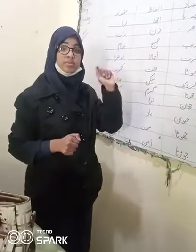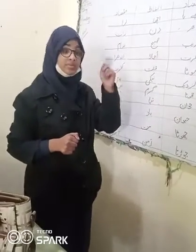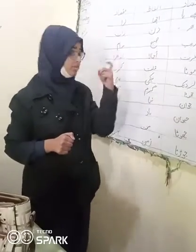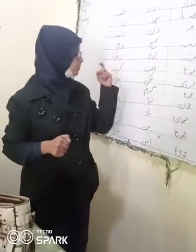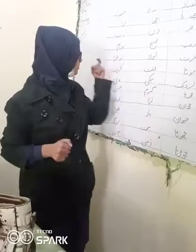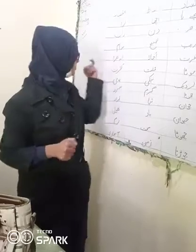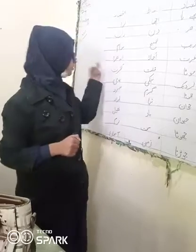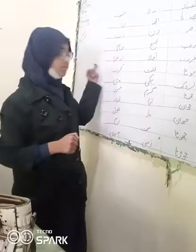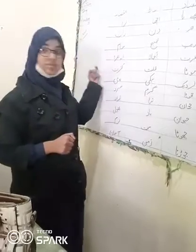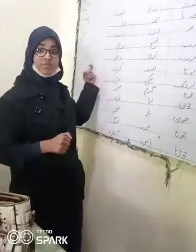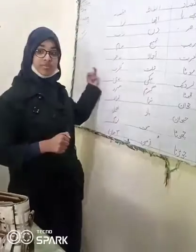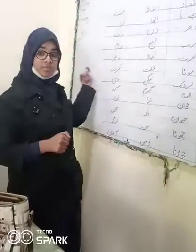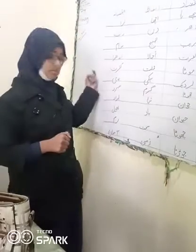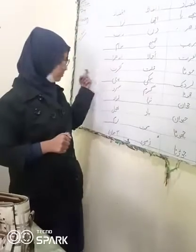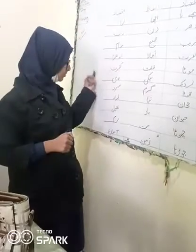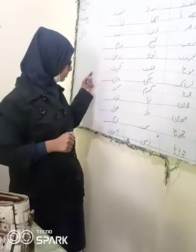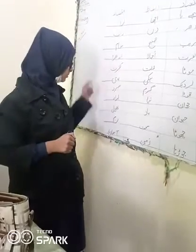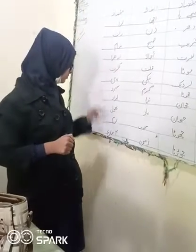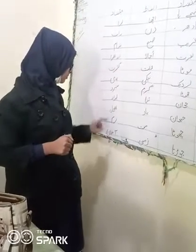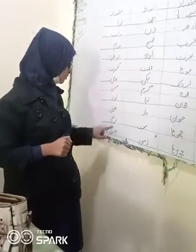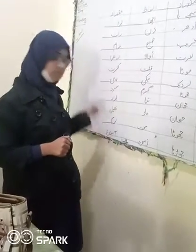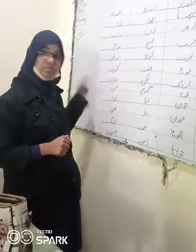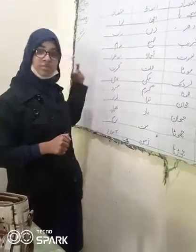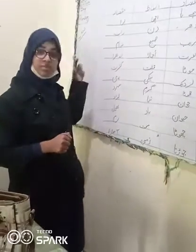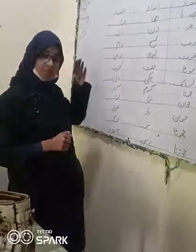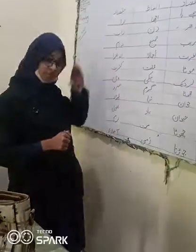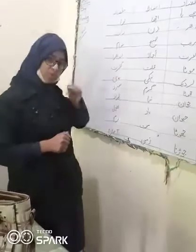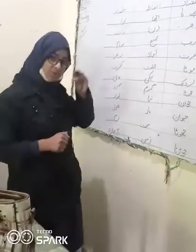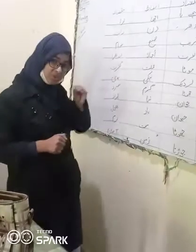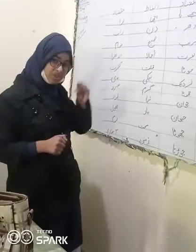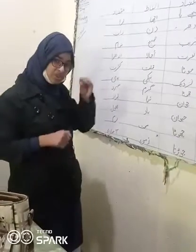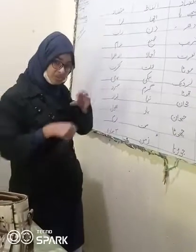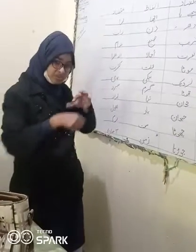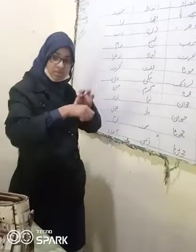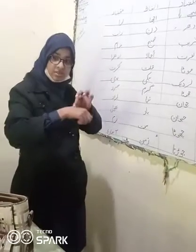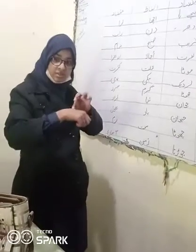सख्त सख्त, नरम,